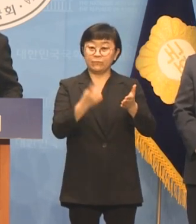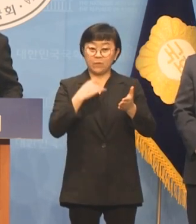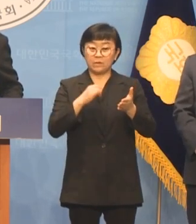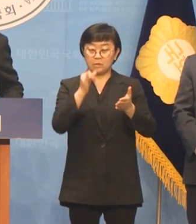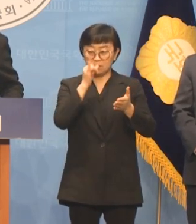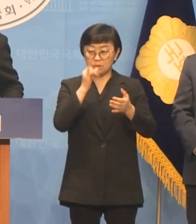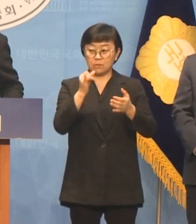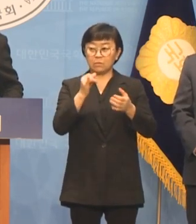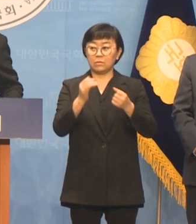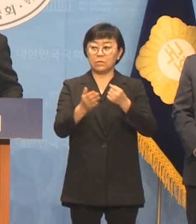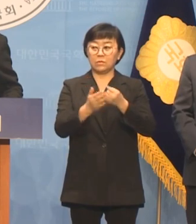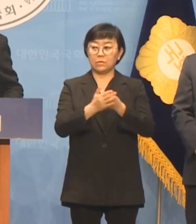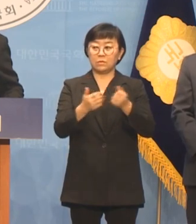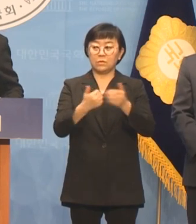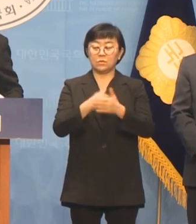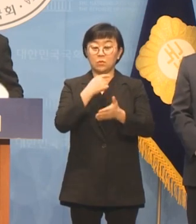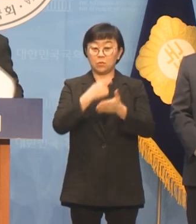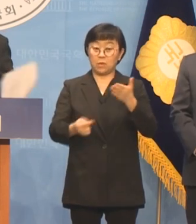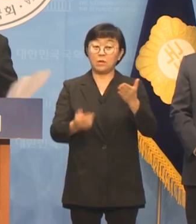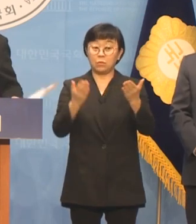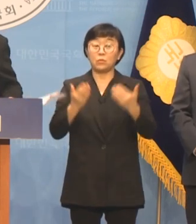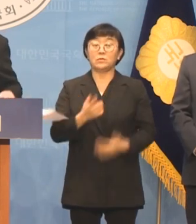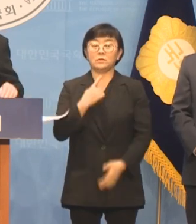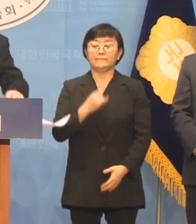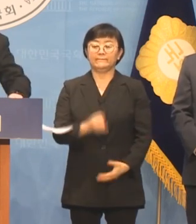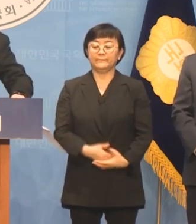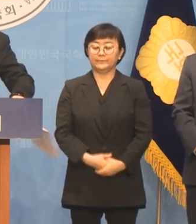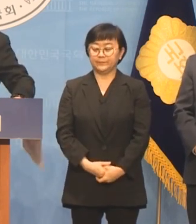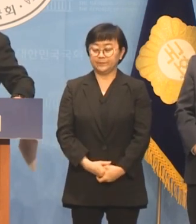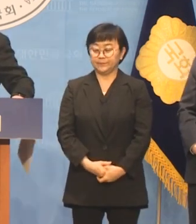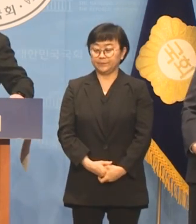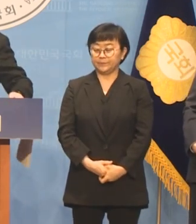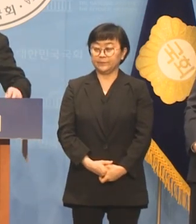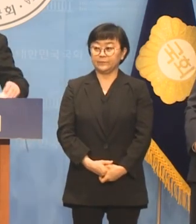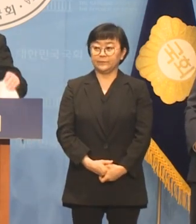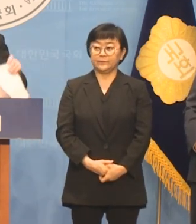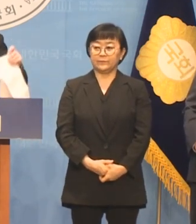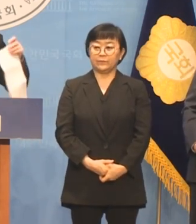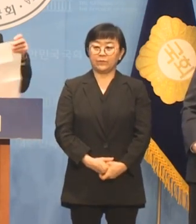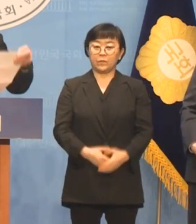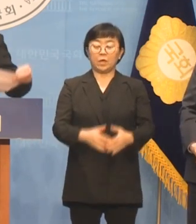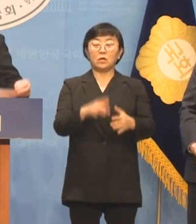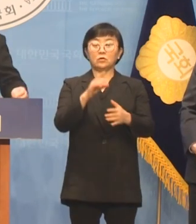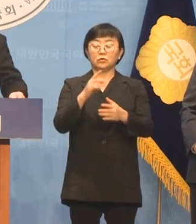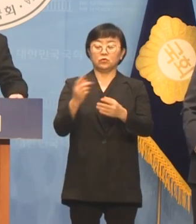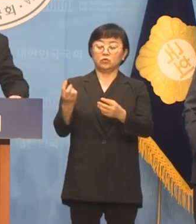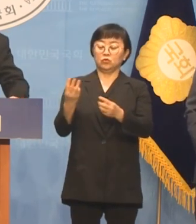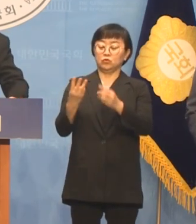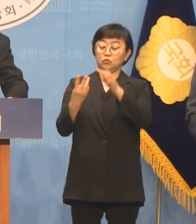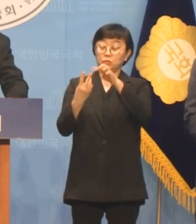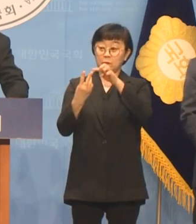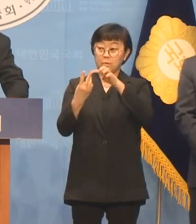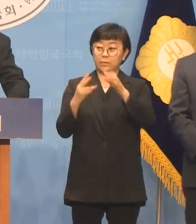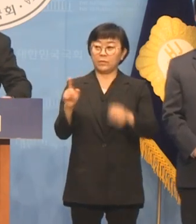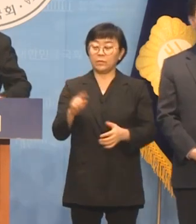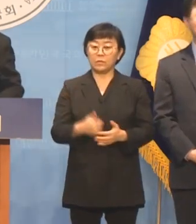일으켰고 그것 때문에 불이익도 당하신 분입니다. 가운데 계신 분이